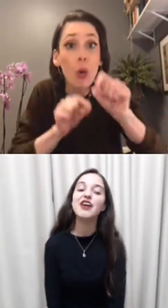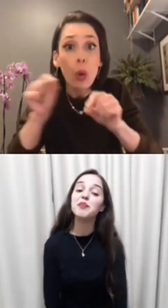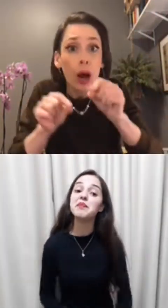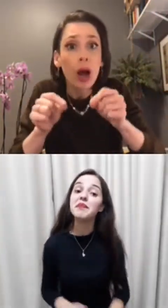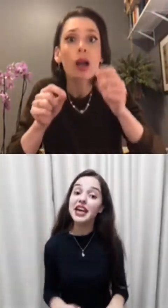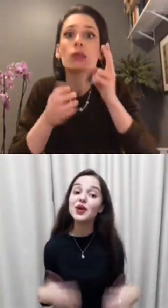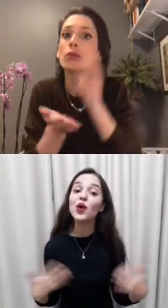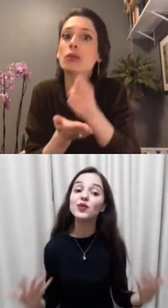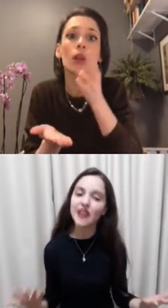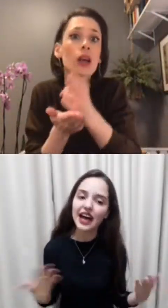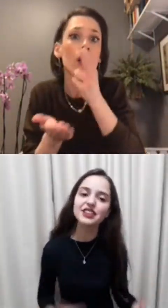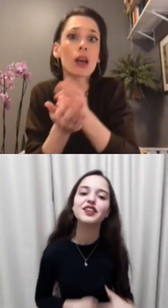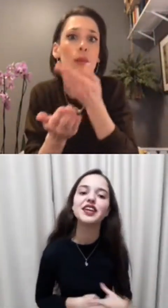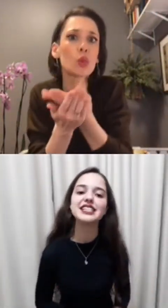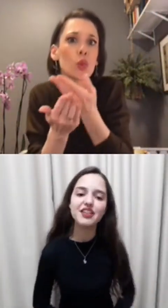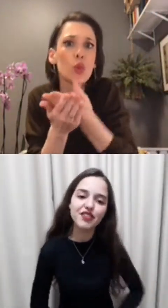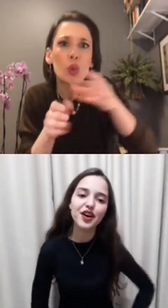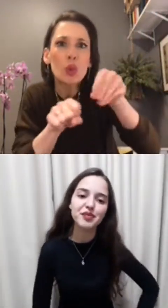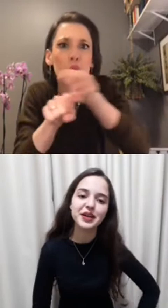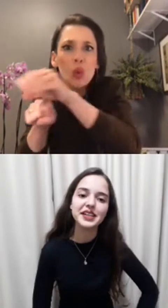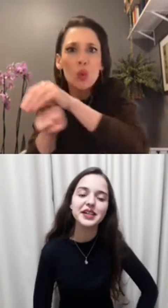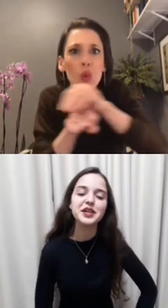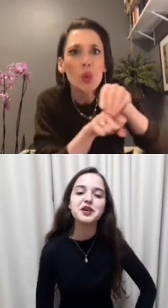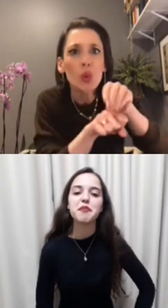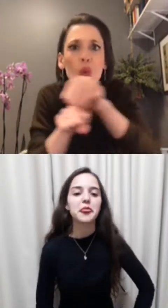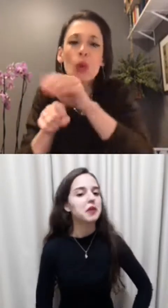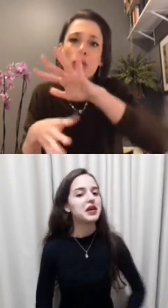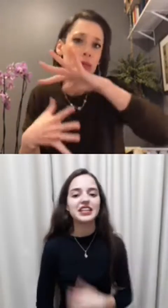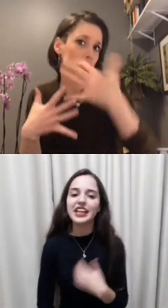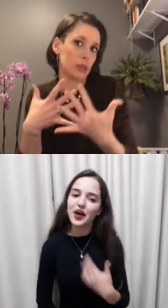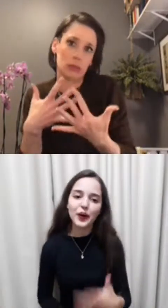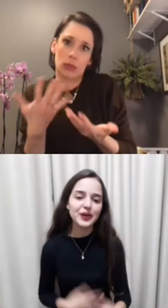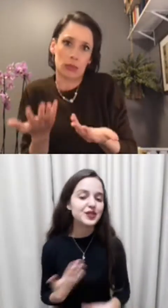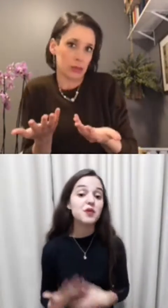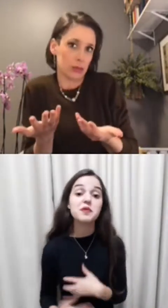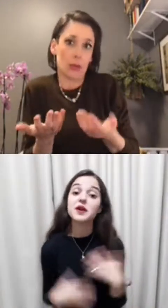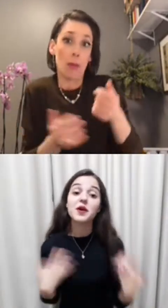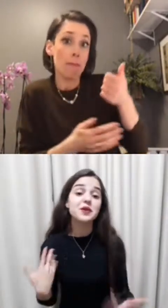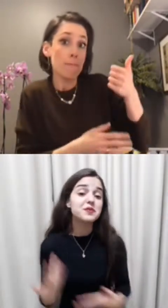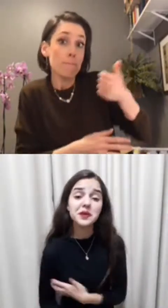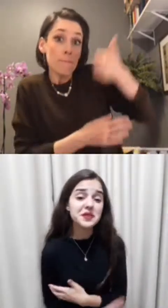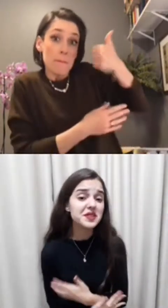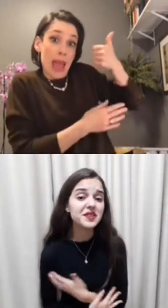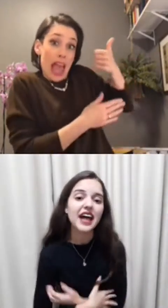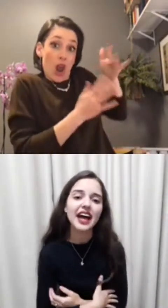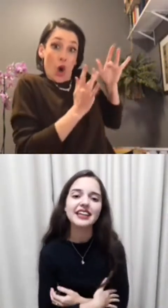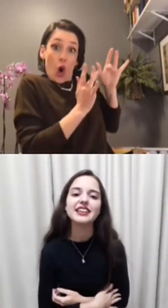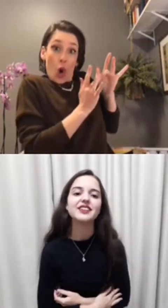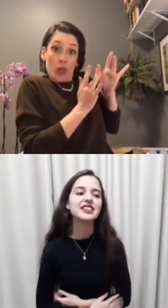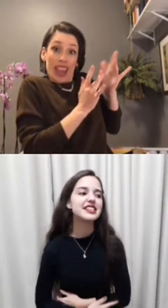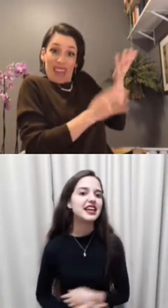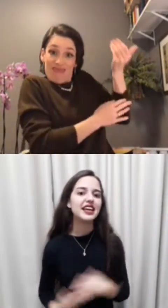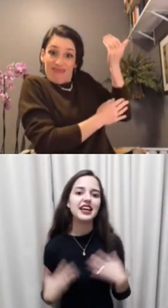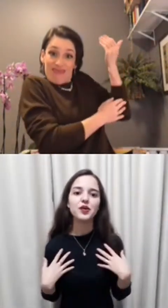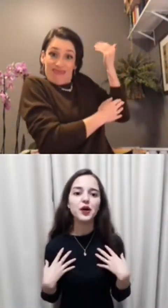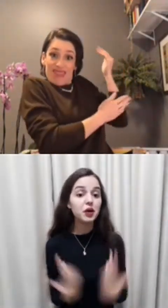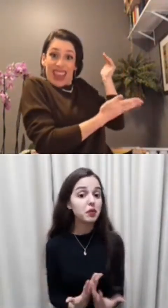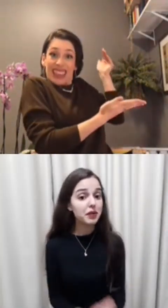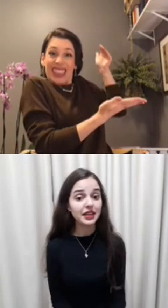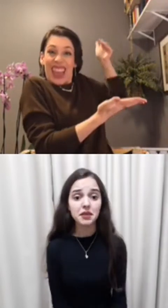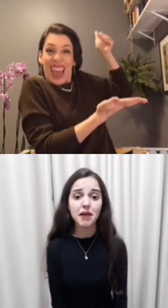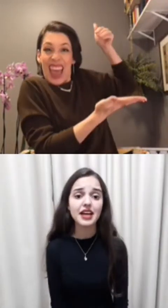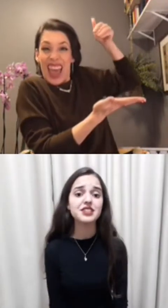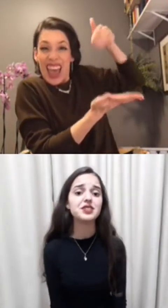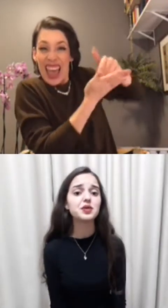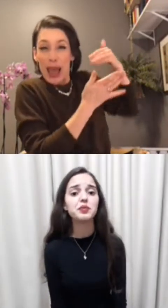O primeiro contato foi dessa forma. Mas até hoje eu sou uma pessoa que gosta muito de estudar, então assim, eu amo